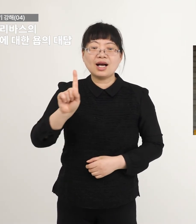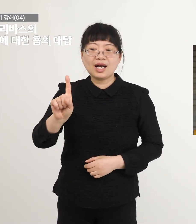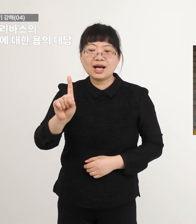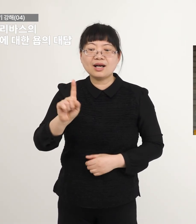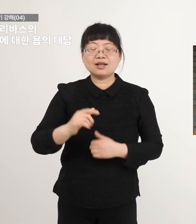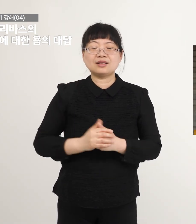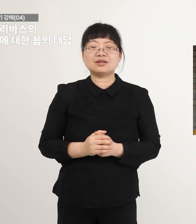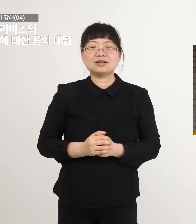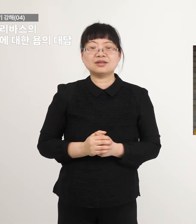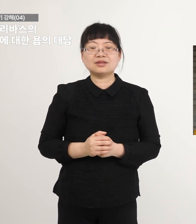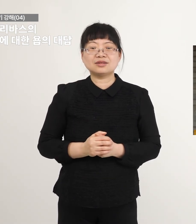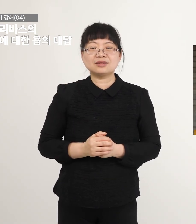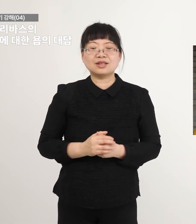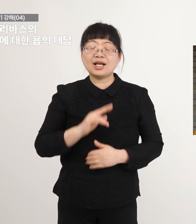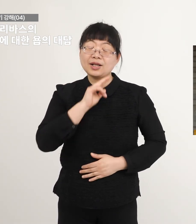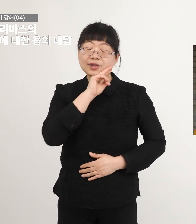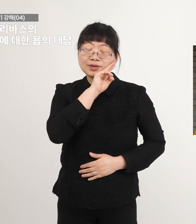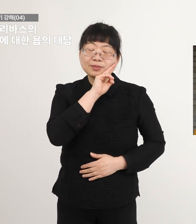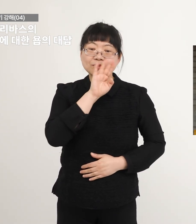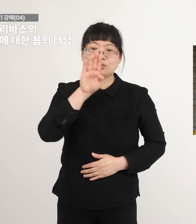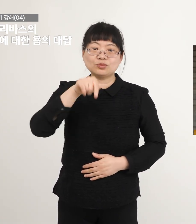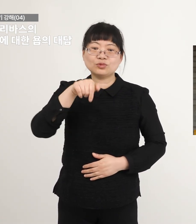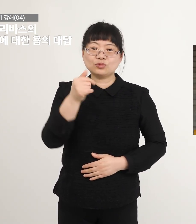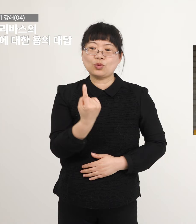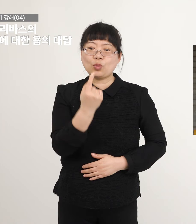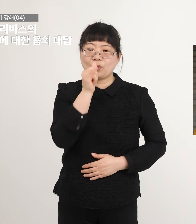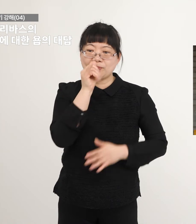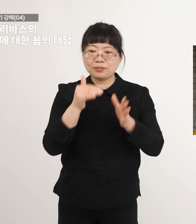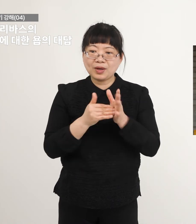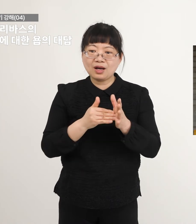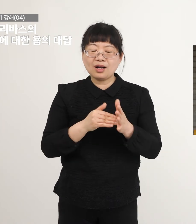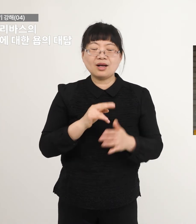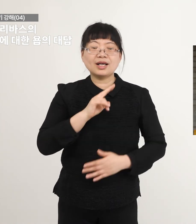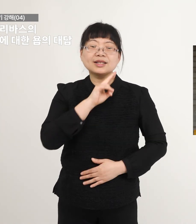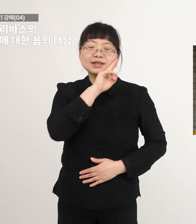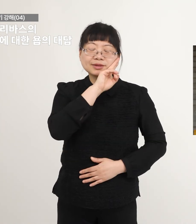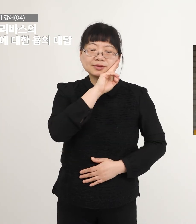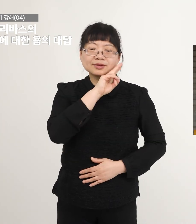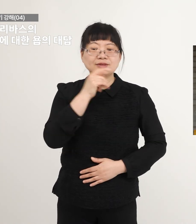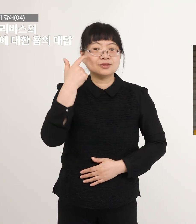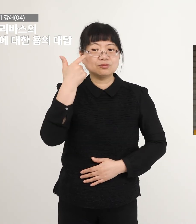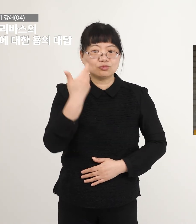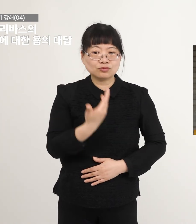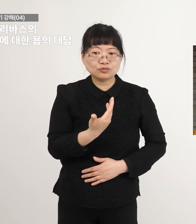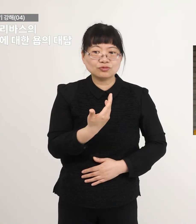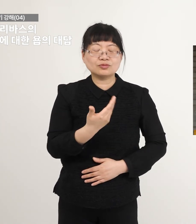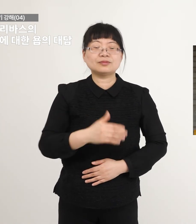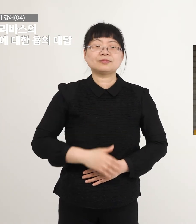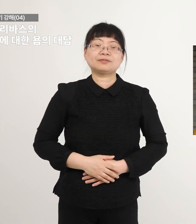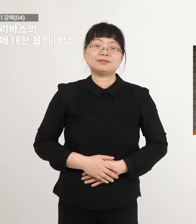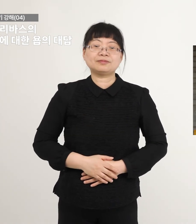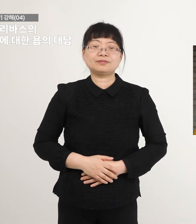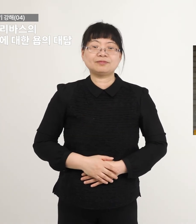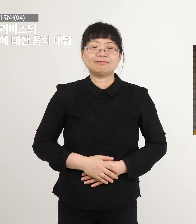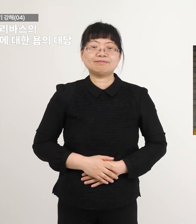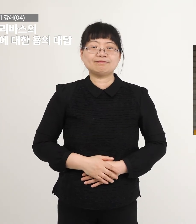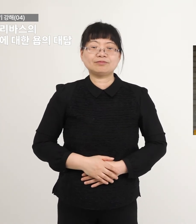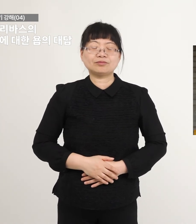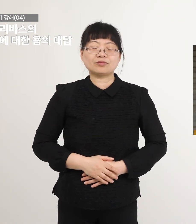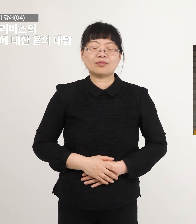하 그래서 의문 부호가 있어요. 사실은 이게 의문문이에요. 그러니까 이렇게 뉘앙스를 읽어야